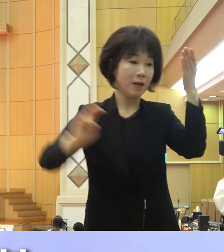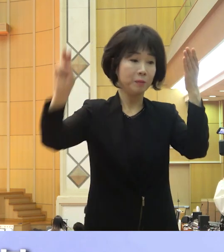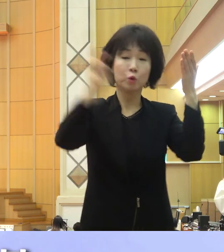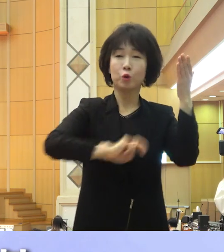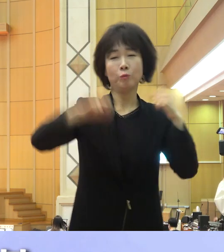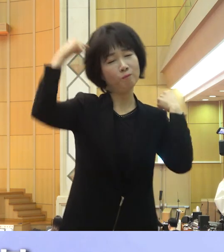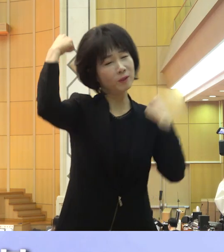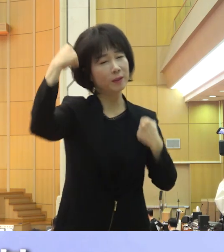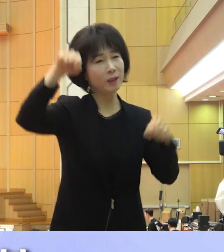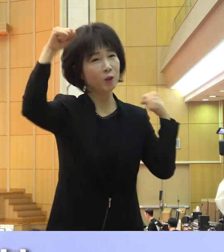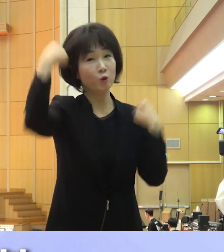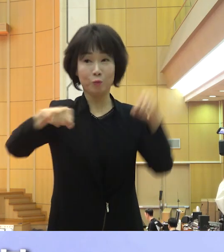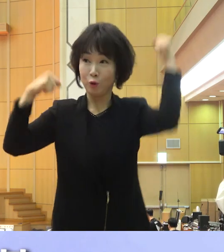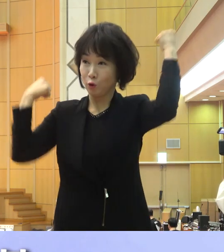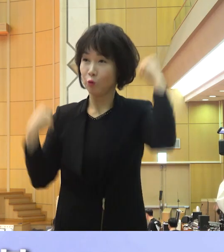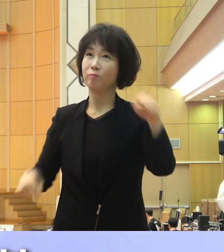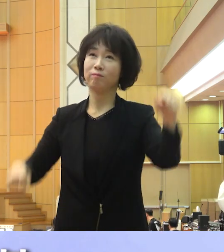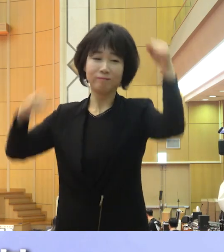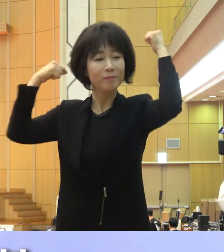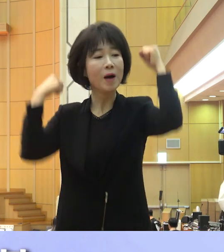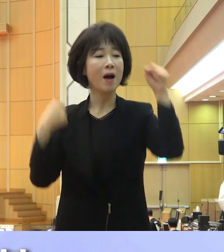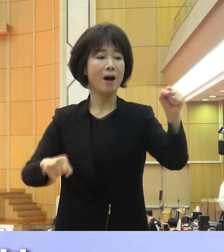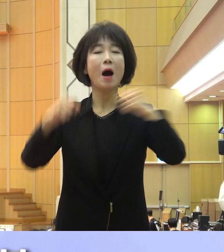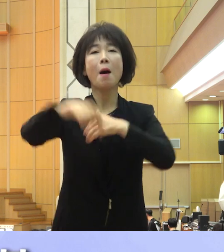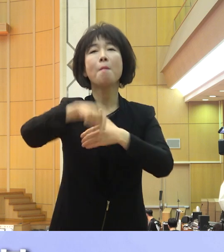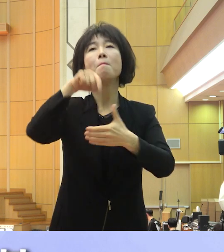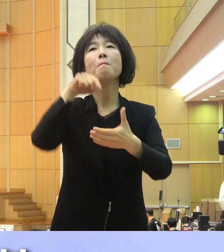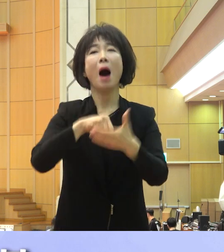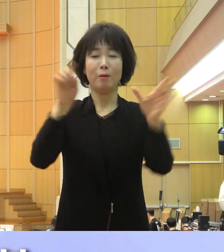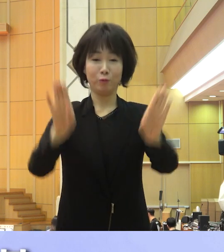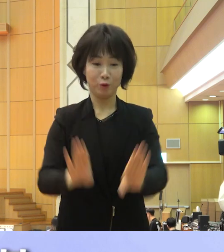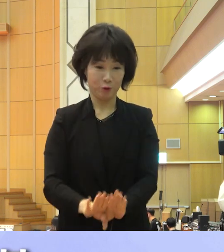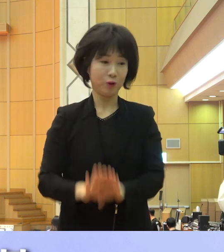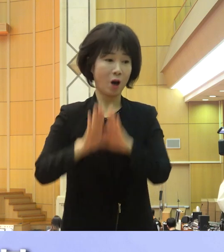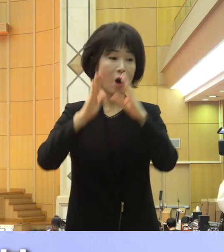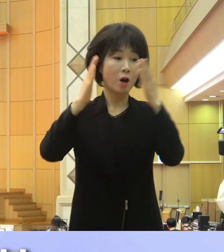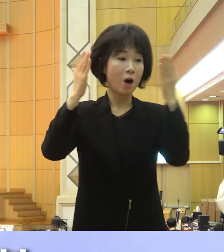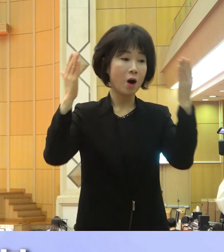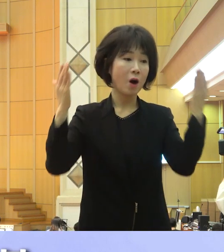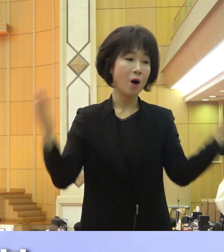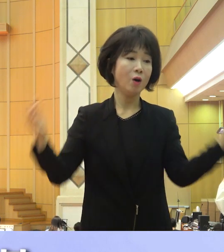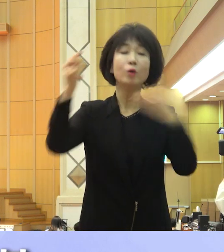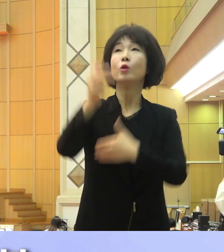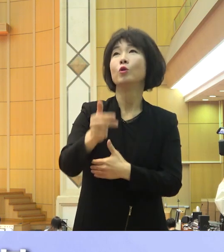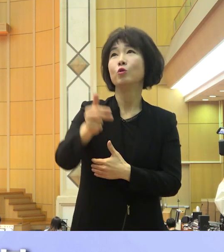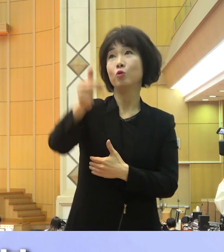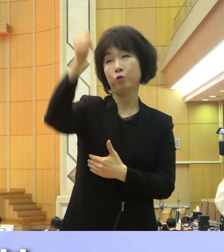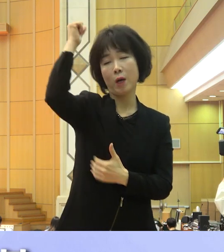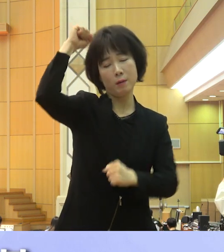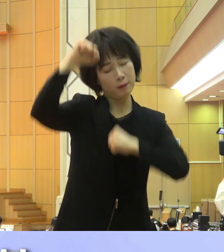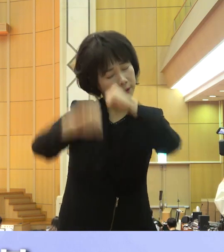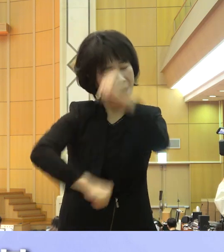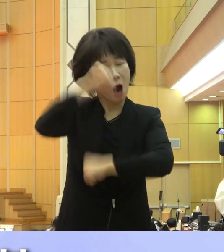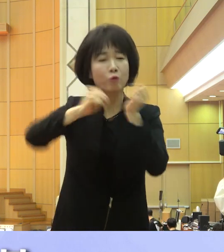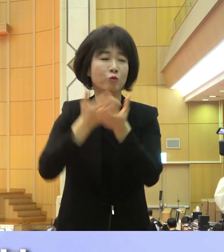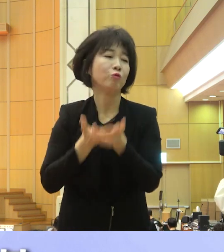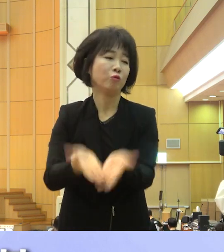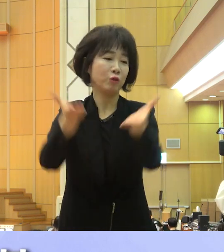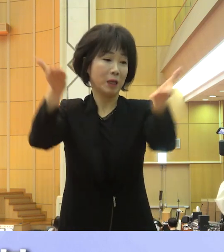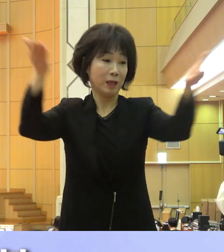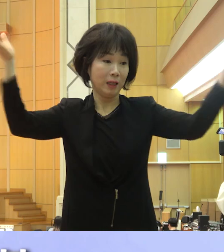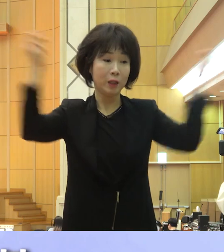찬양하며 춤추세. 마음 문 열어 주가